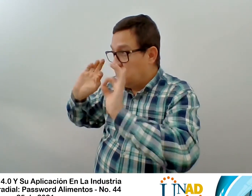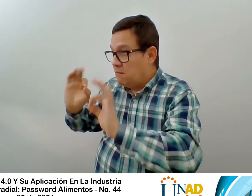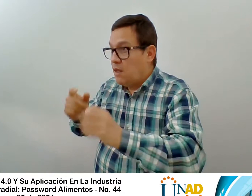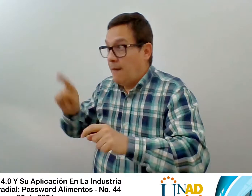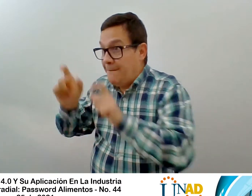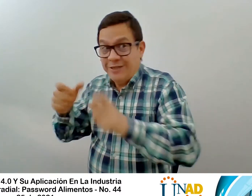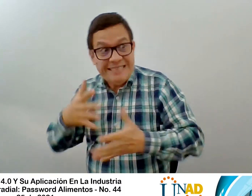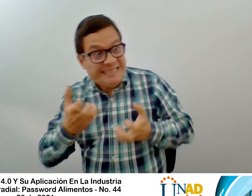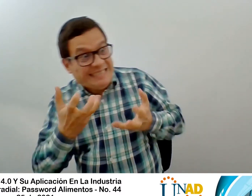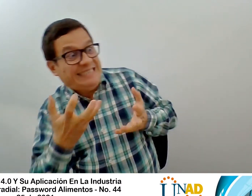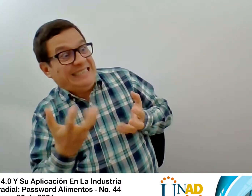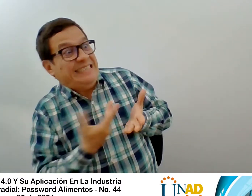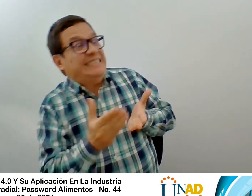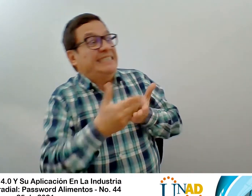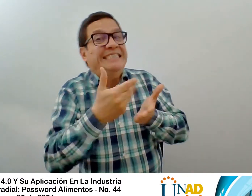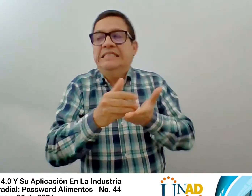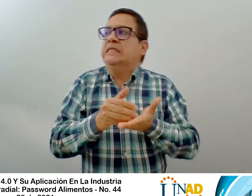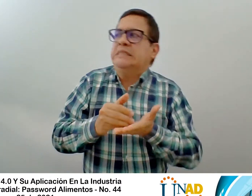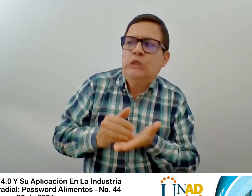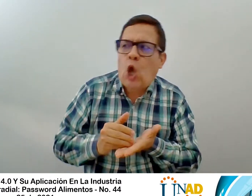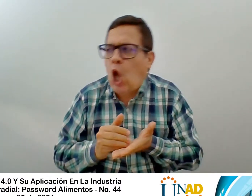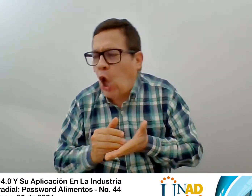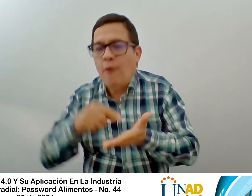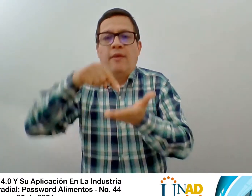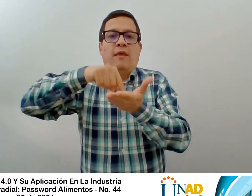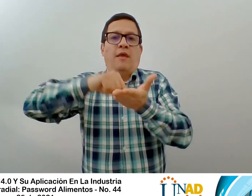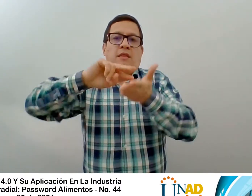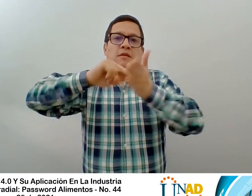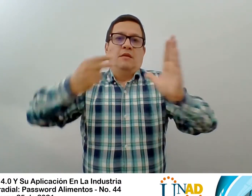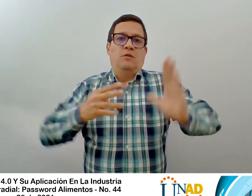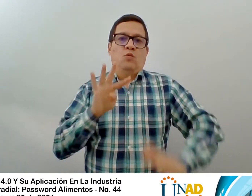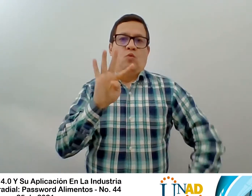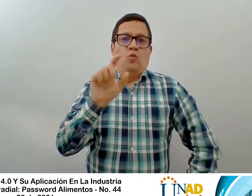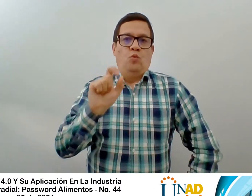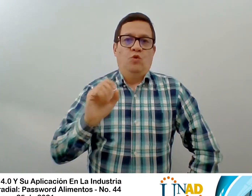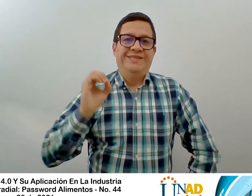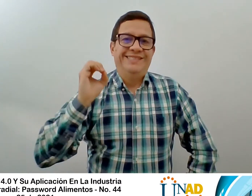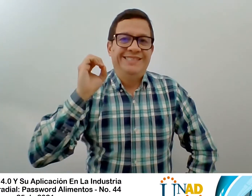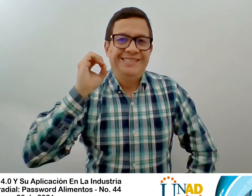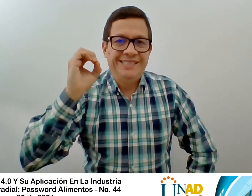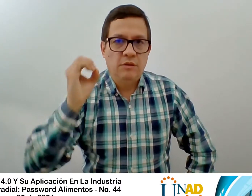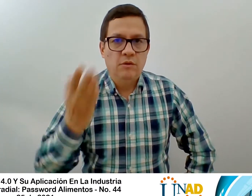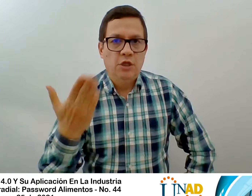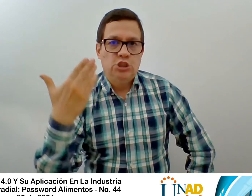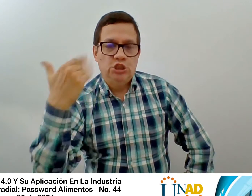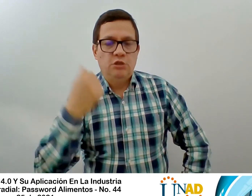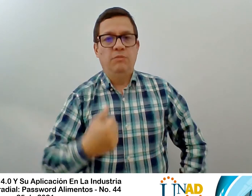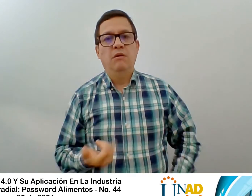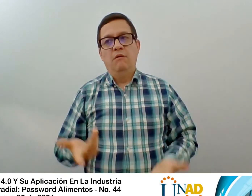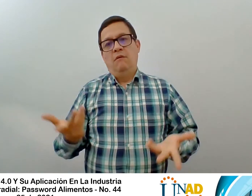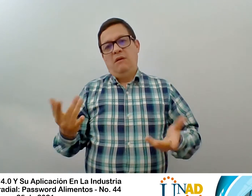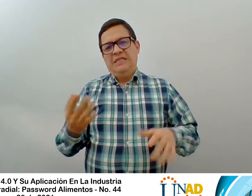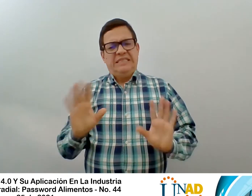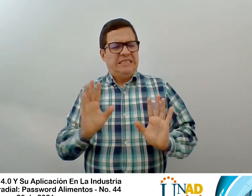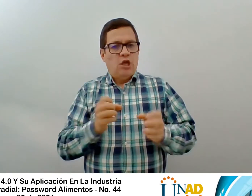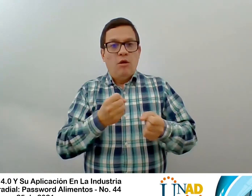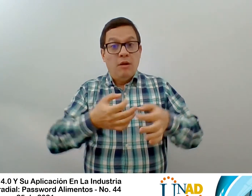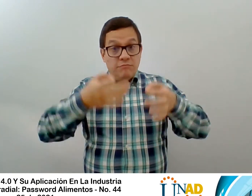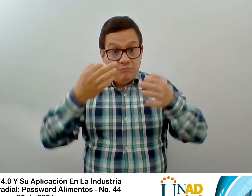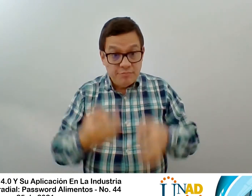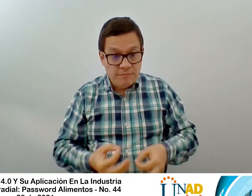los aspectos, no solo de la cadena de transformación, sino del mercado, podrían implementarse las tecnologías